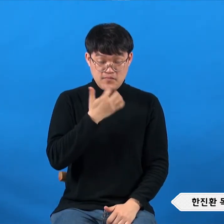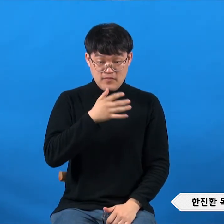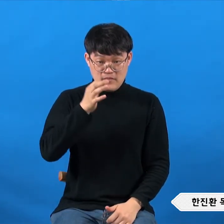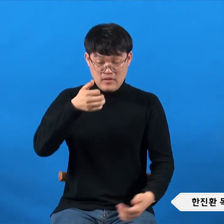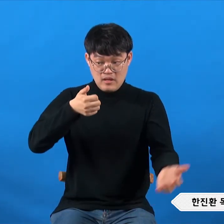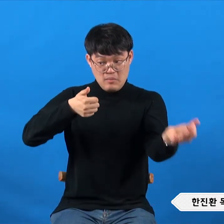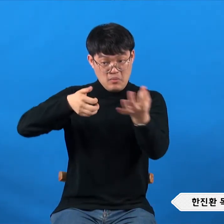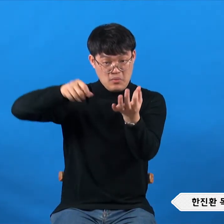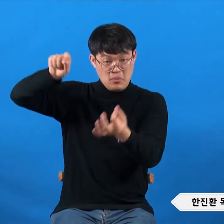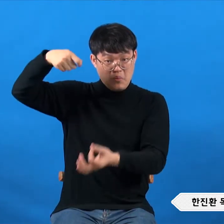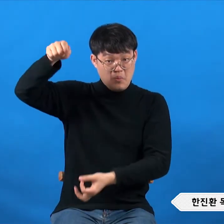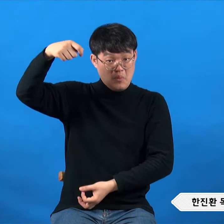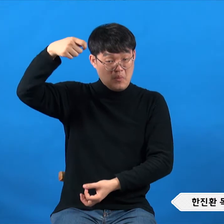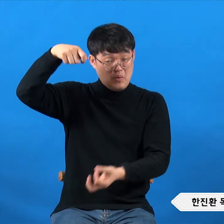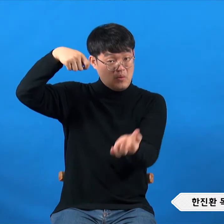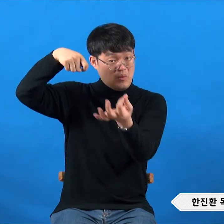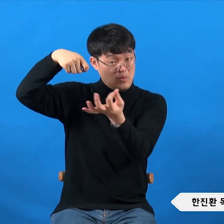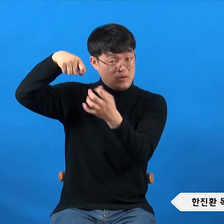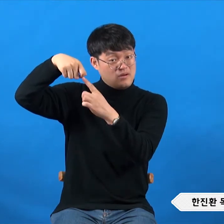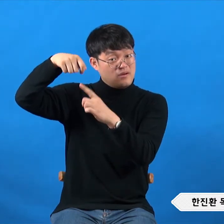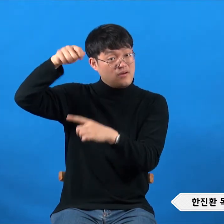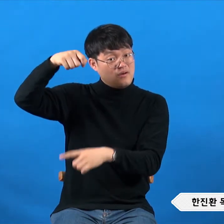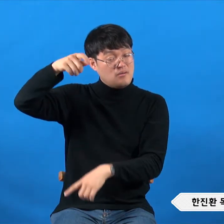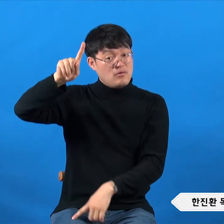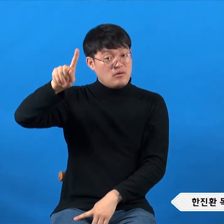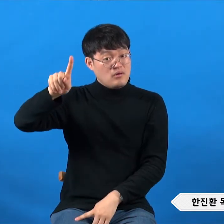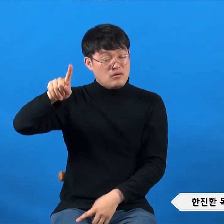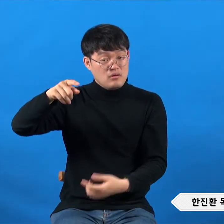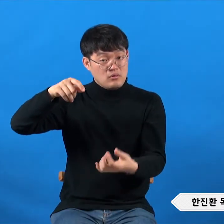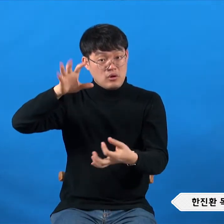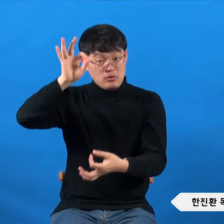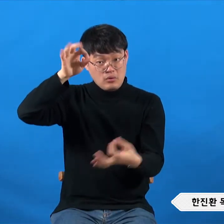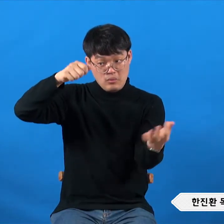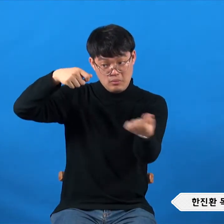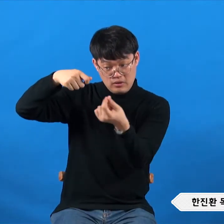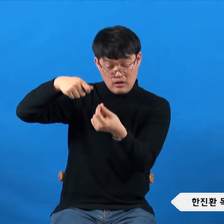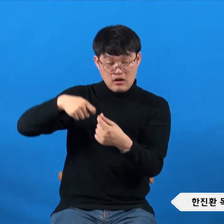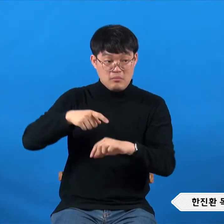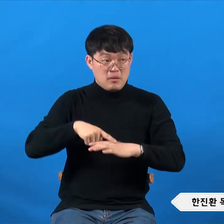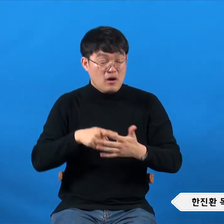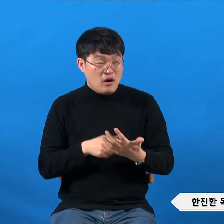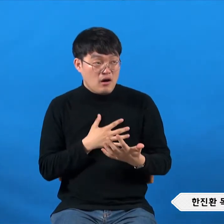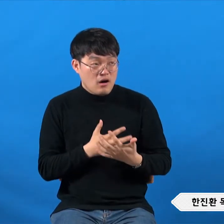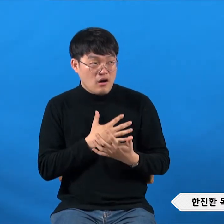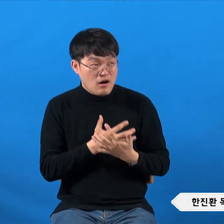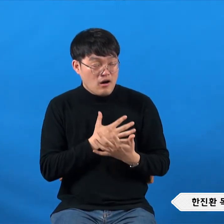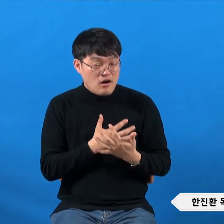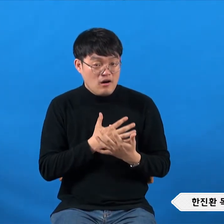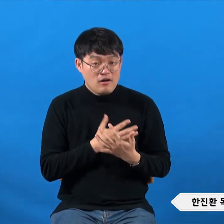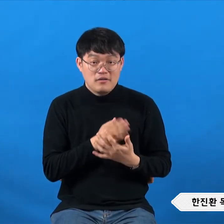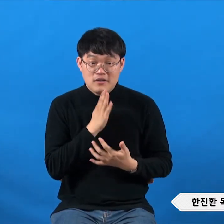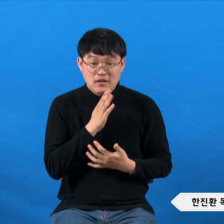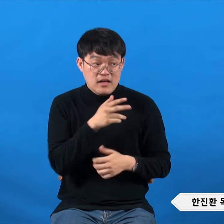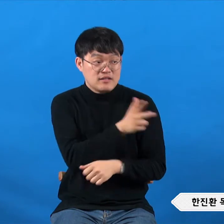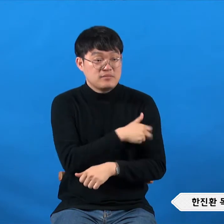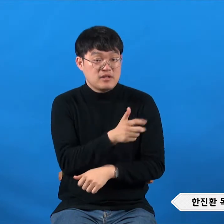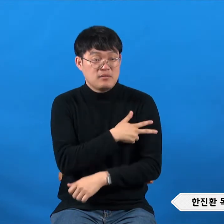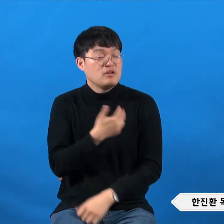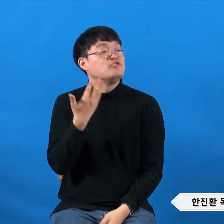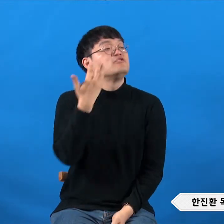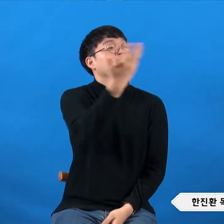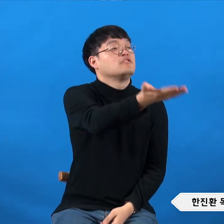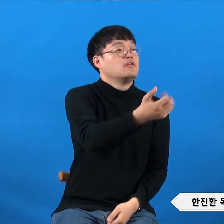색깔이 잘 보입니까? 어떻습니까? 갑자기 가슴이 뛰지 않습니까? 저